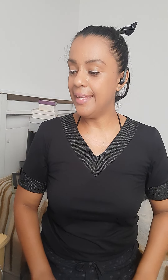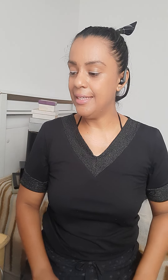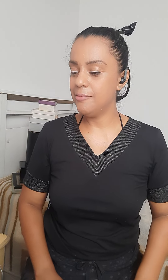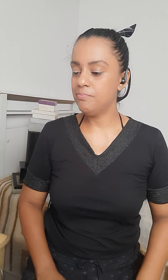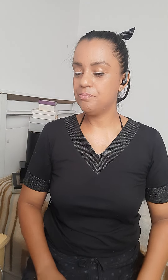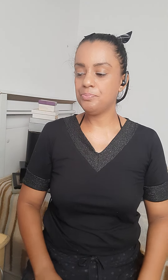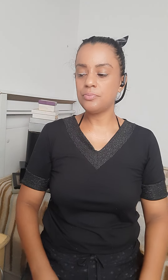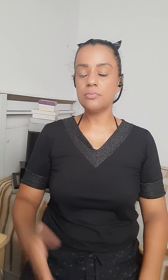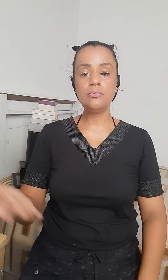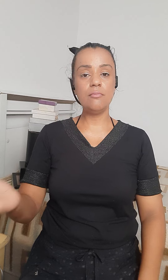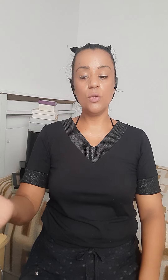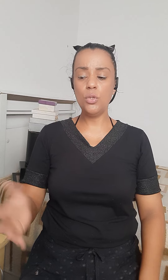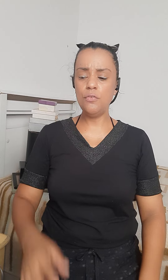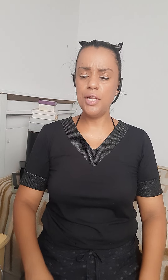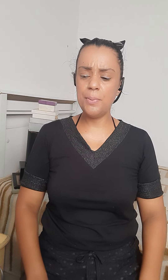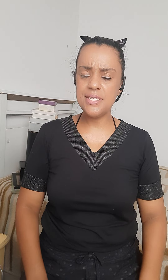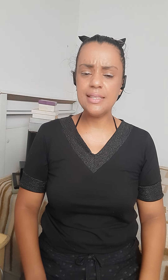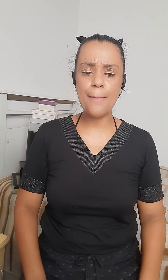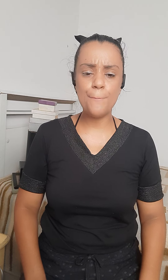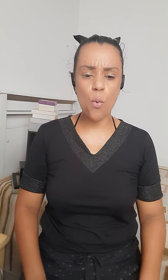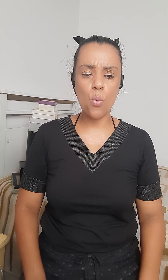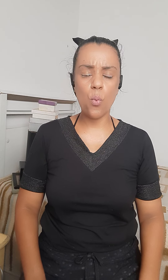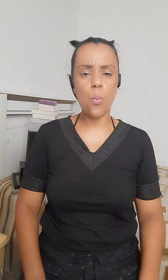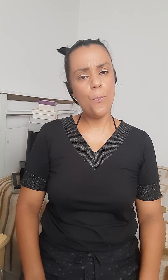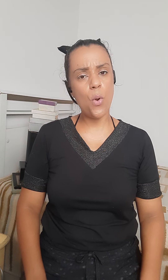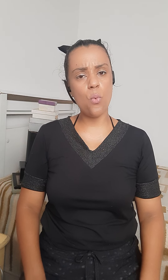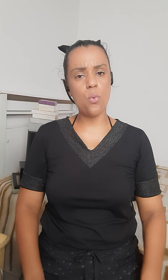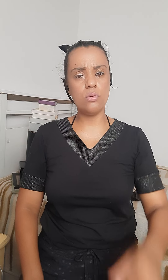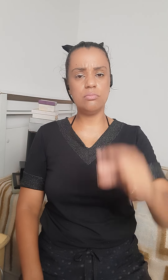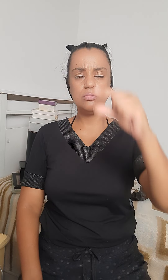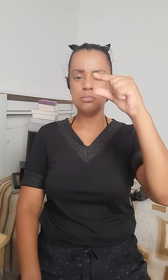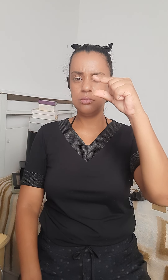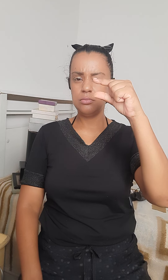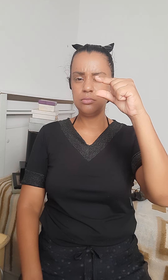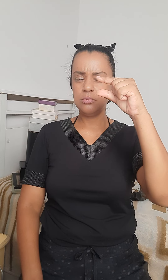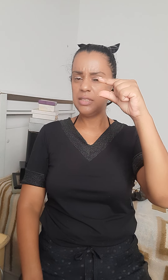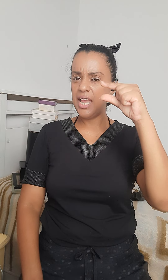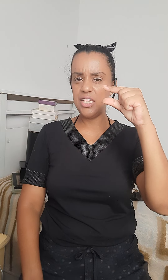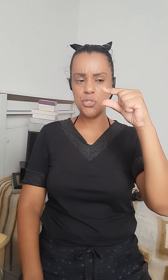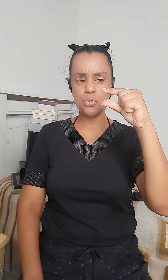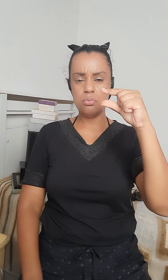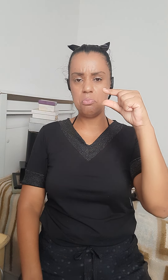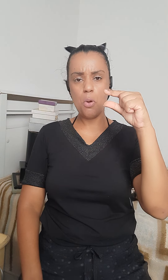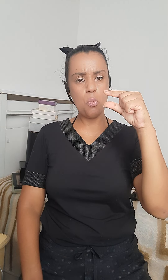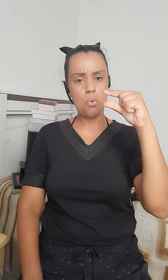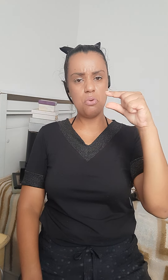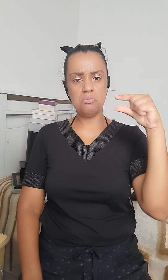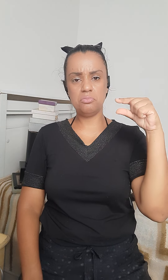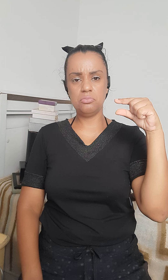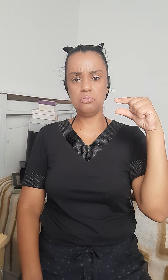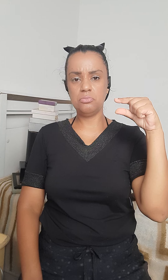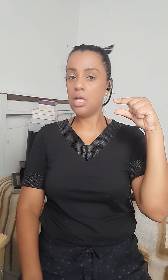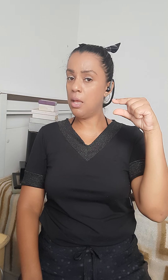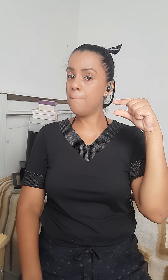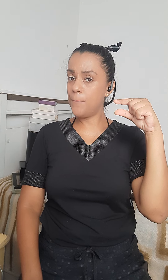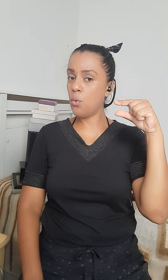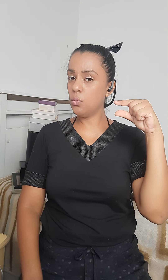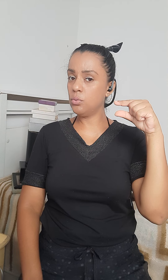L. Quando eu vou representar pouco, pouco. É isso, pouco. Pouco,